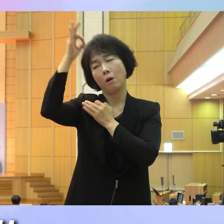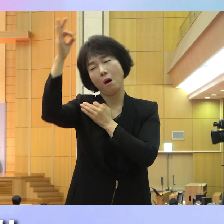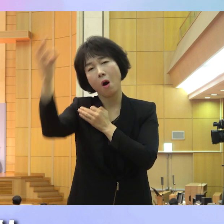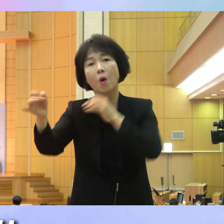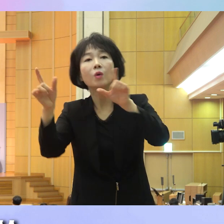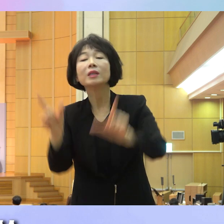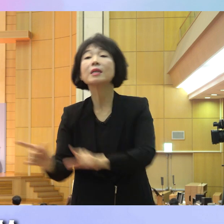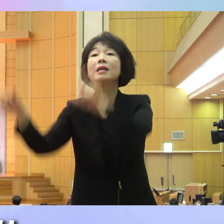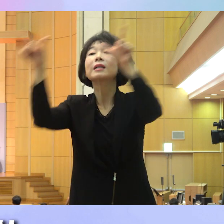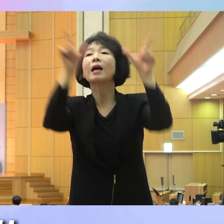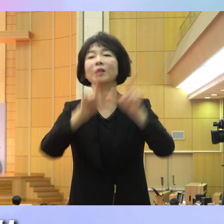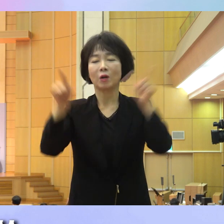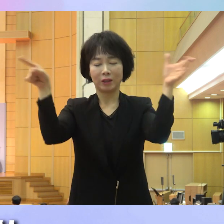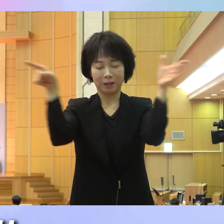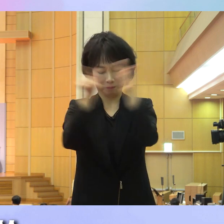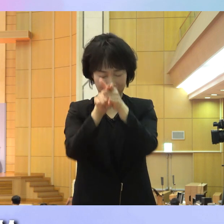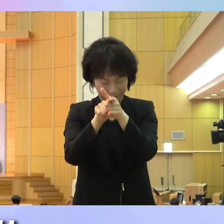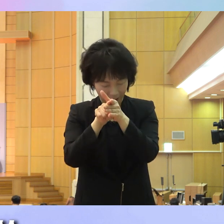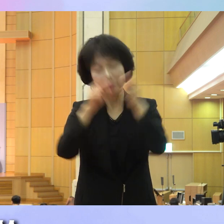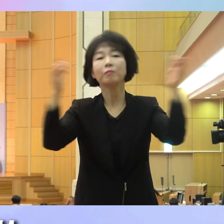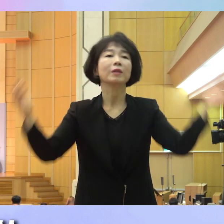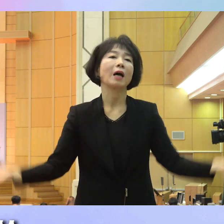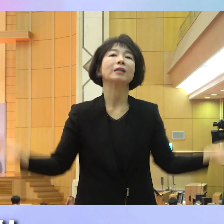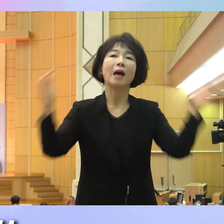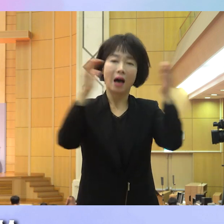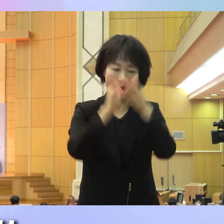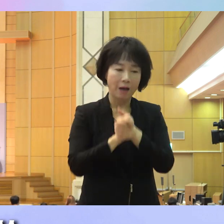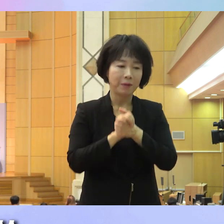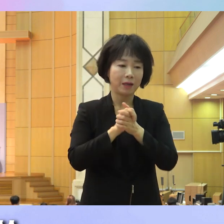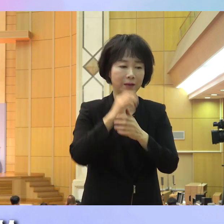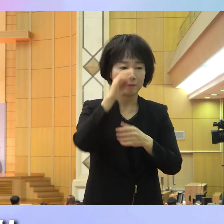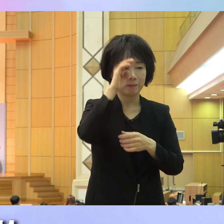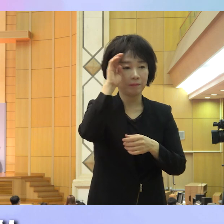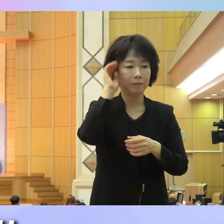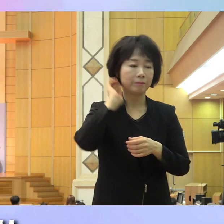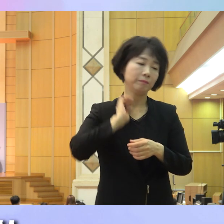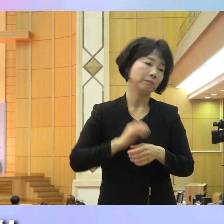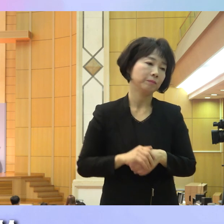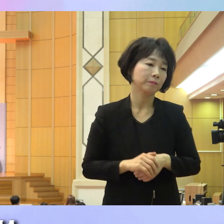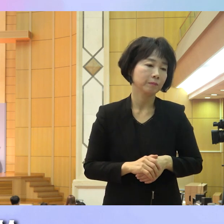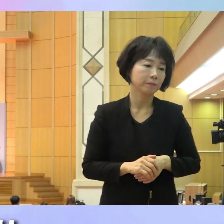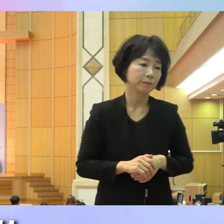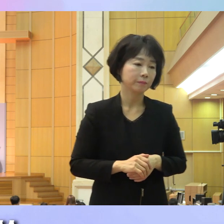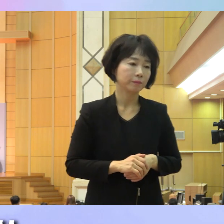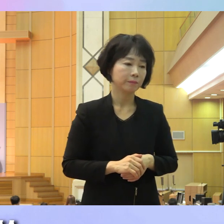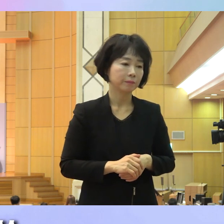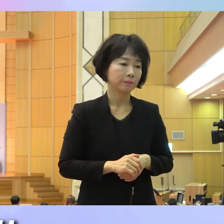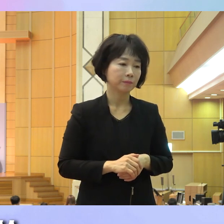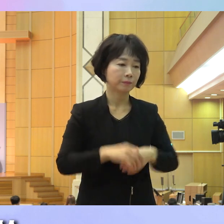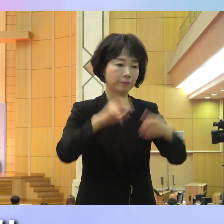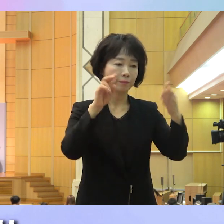것과 영원히 사는 것을 믿사옵나이다. 아멘.